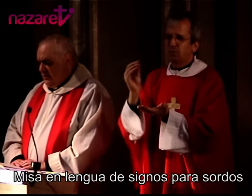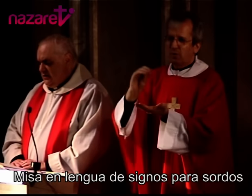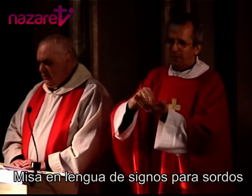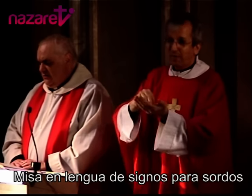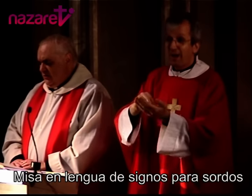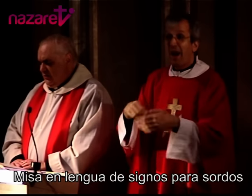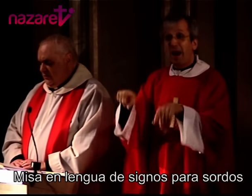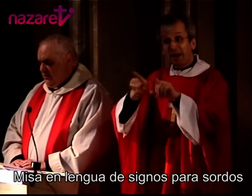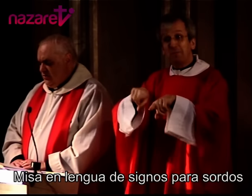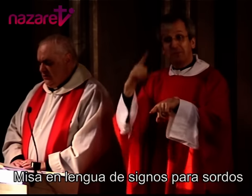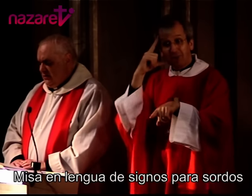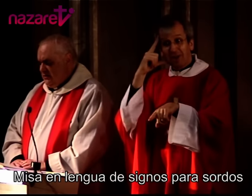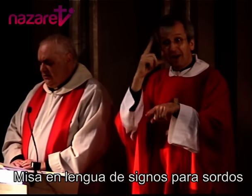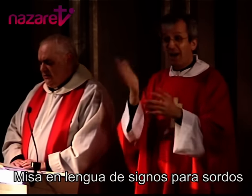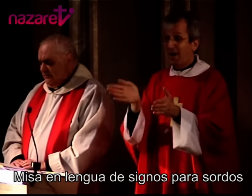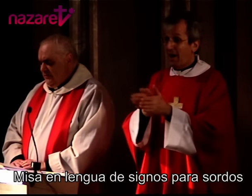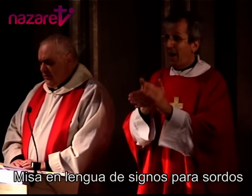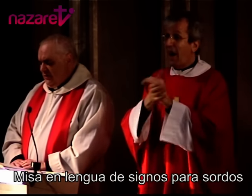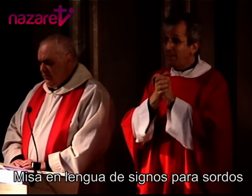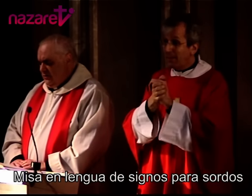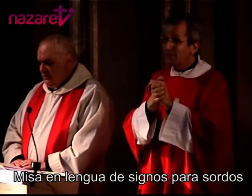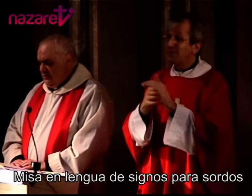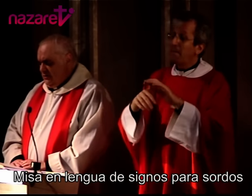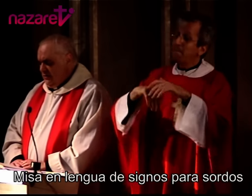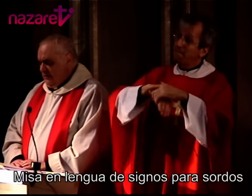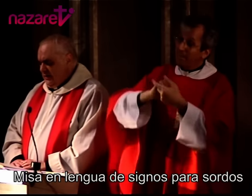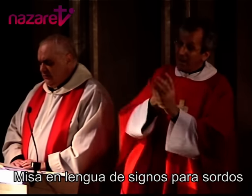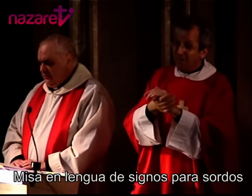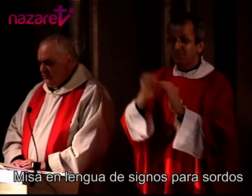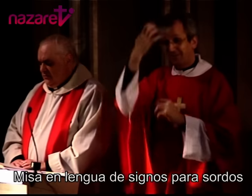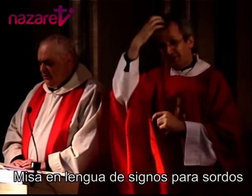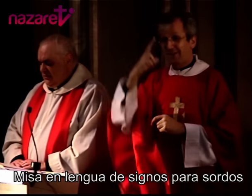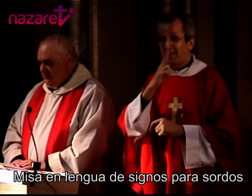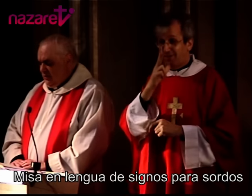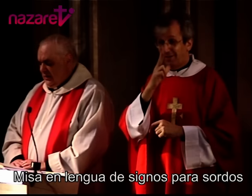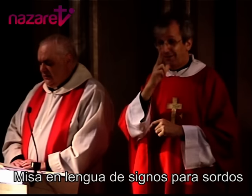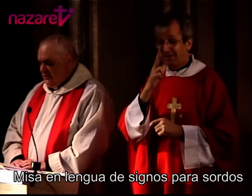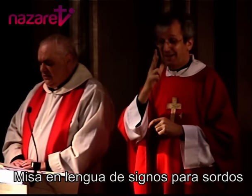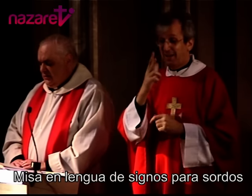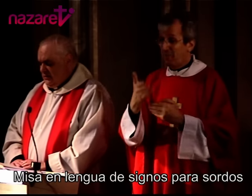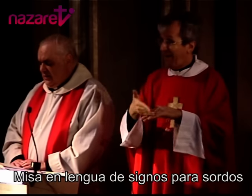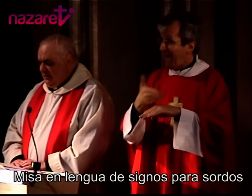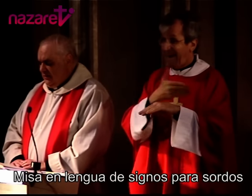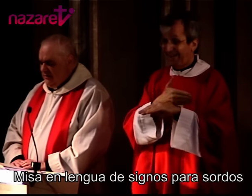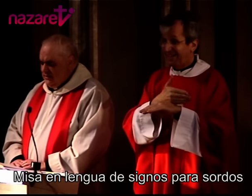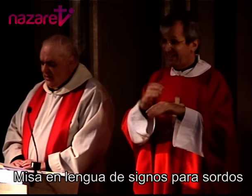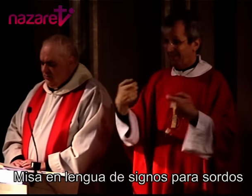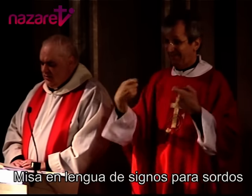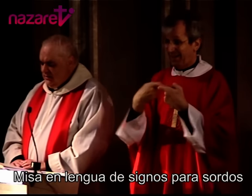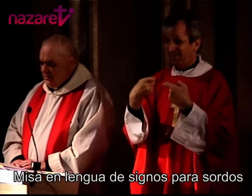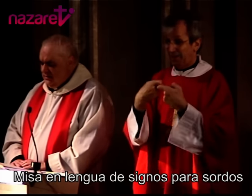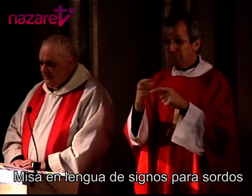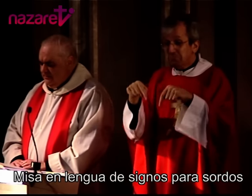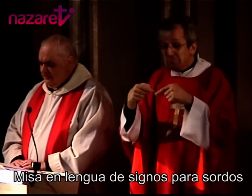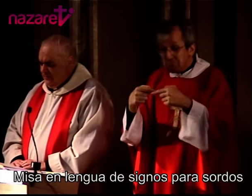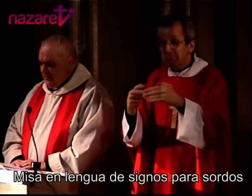mismo día se hicieron amigos entre sí Herodes y Pilato, porque antes estaban enemistados